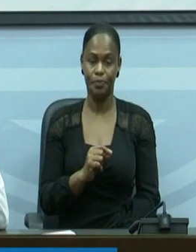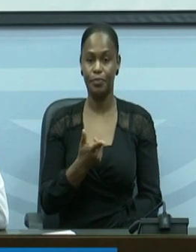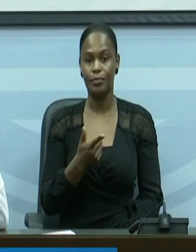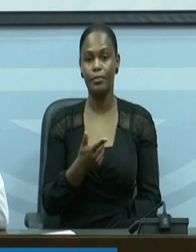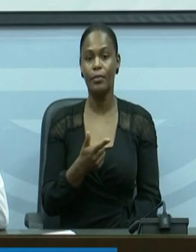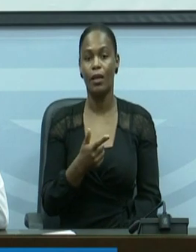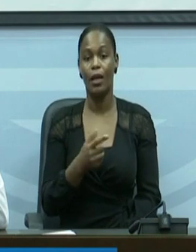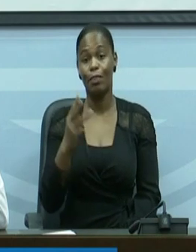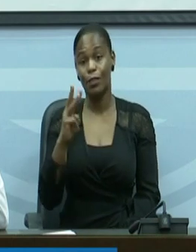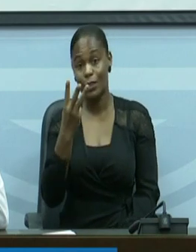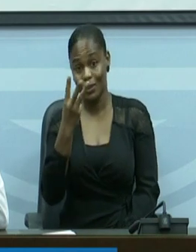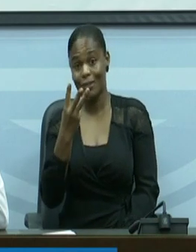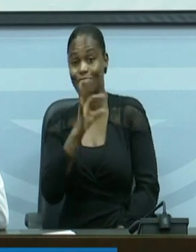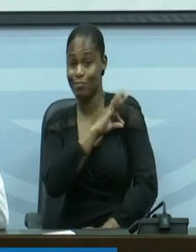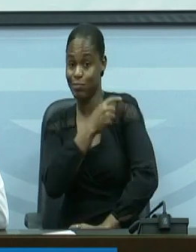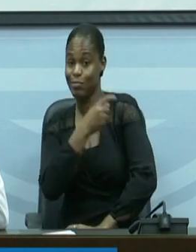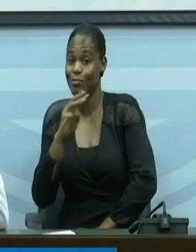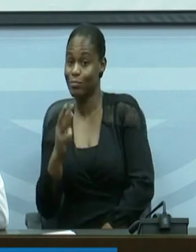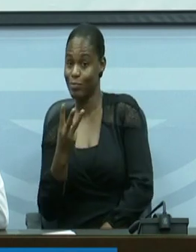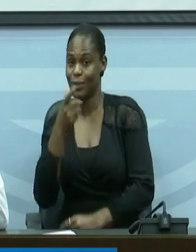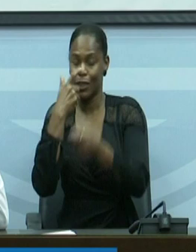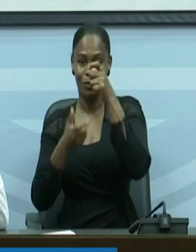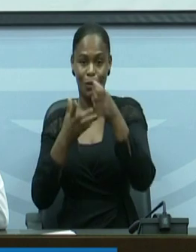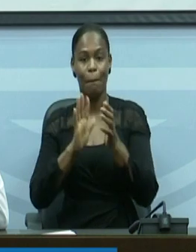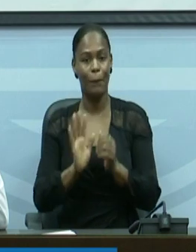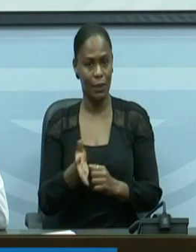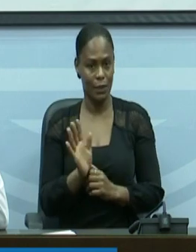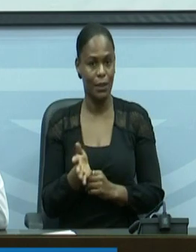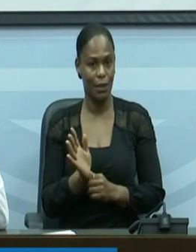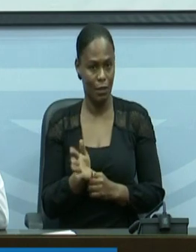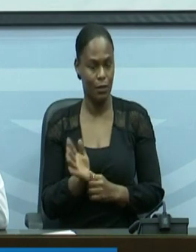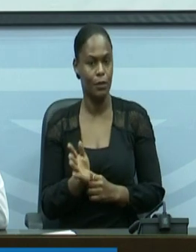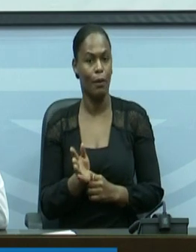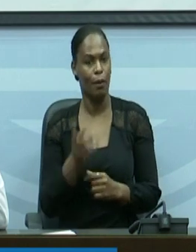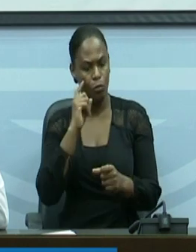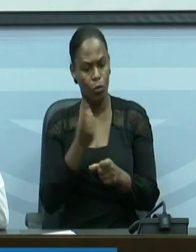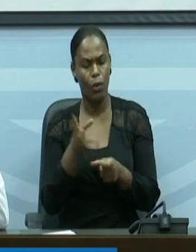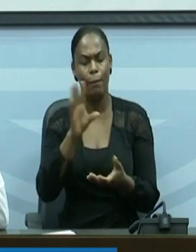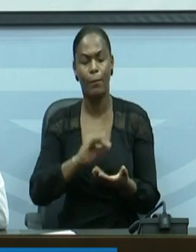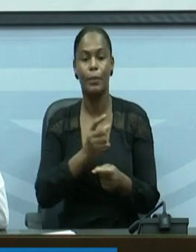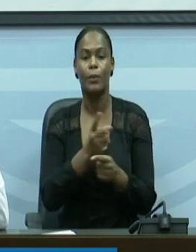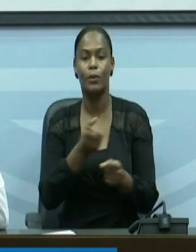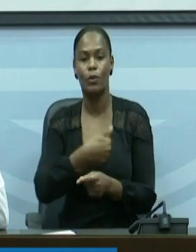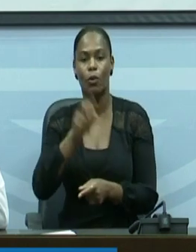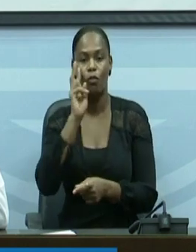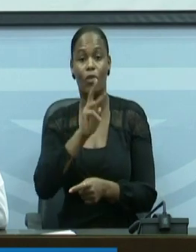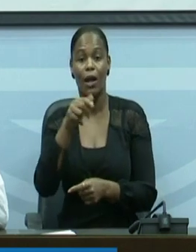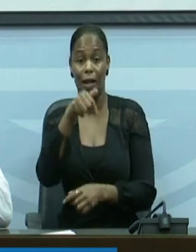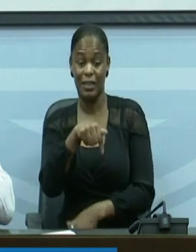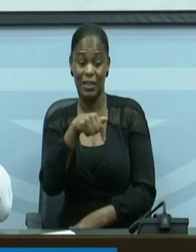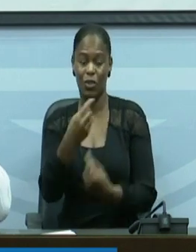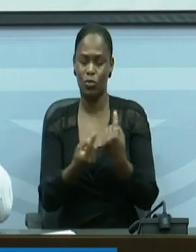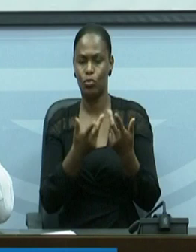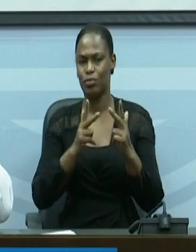As doses de reforço é que as pessoas precisam procurar mais, porque nós reparamos que há aqui